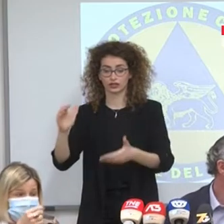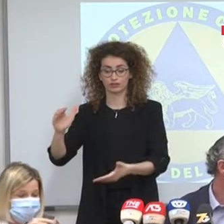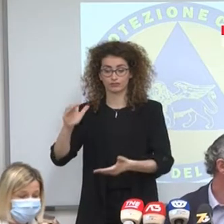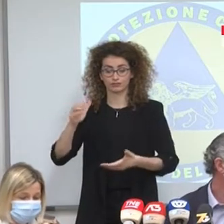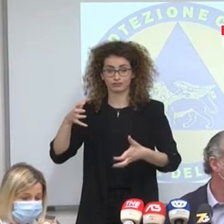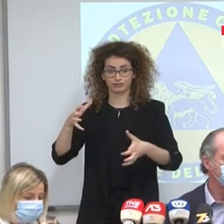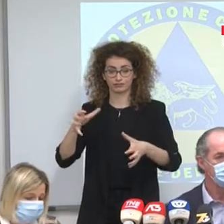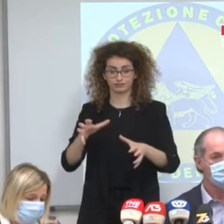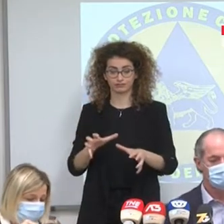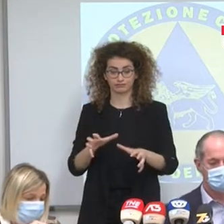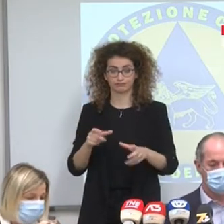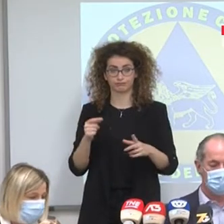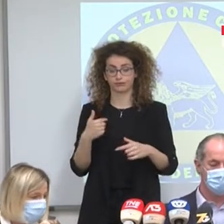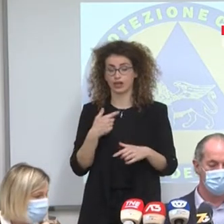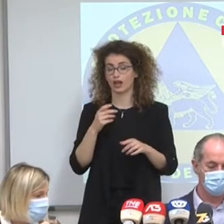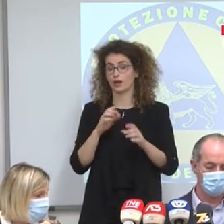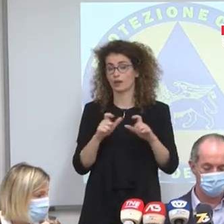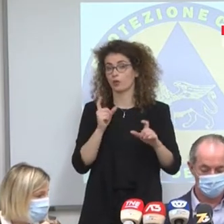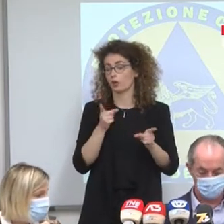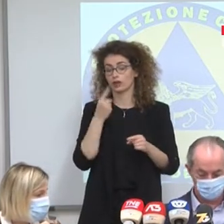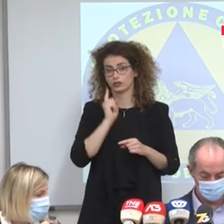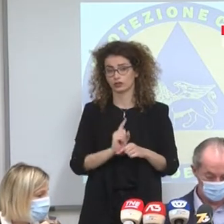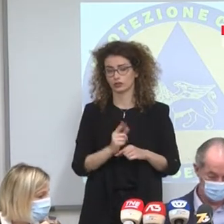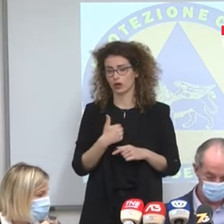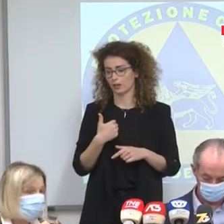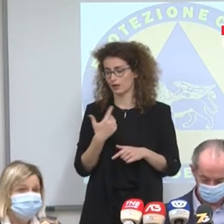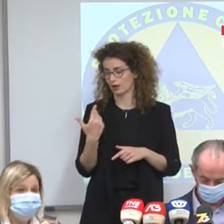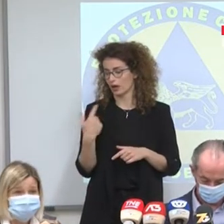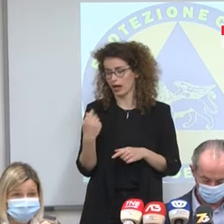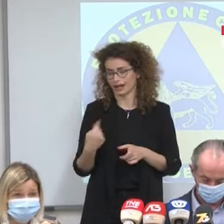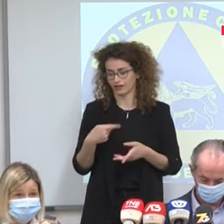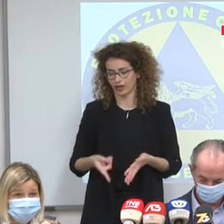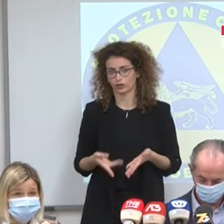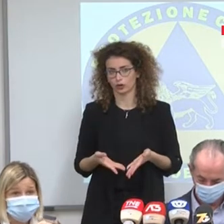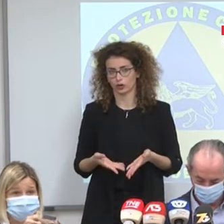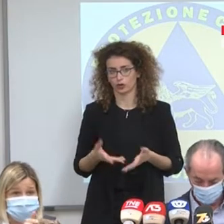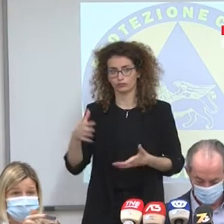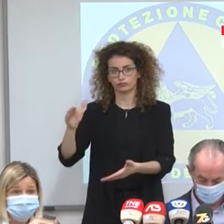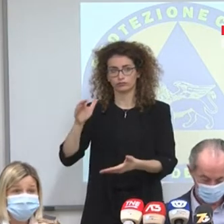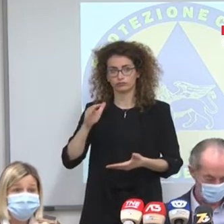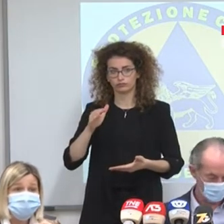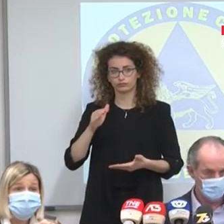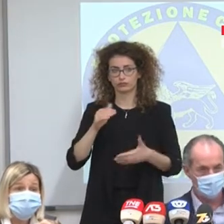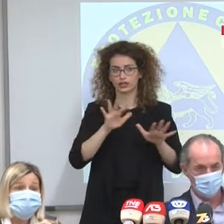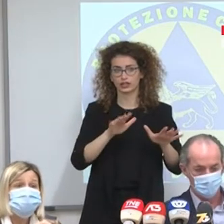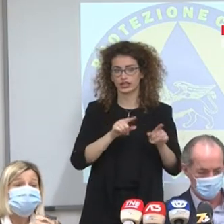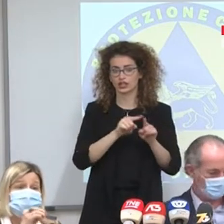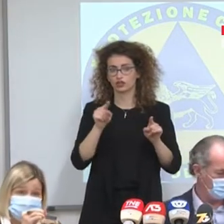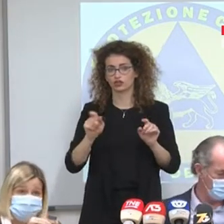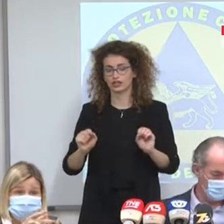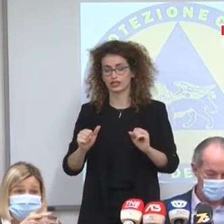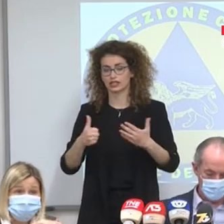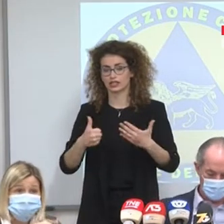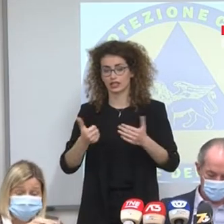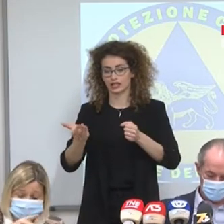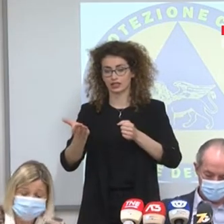diminuiscono, ci hanno comunicato appena arrivato una diminuzione delle consegne dal 10 al 16, però non hanno specificato cosa. Diminuzione?